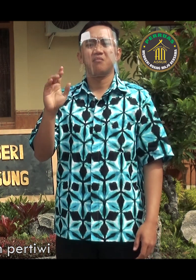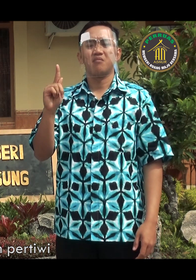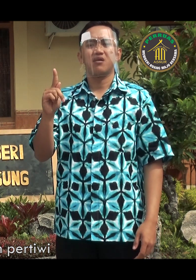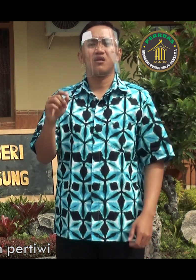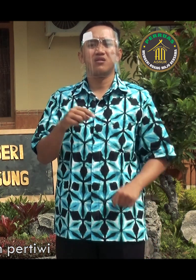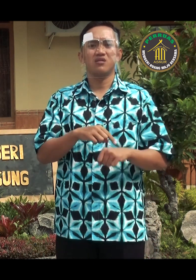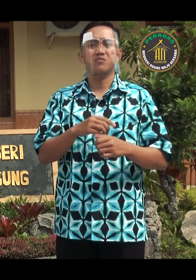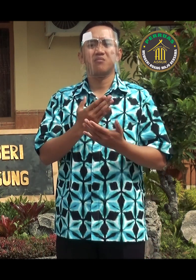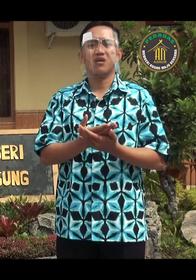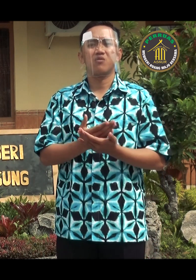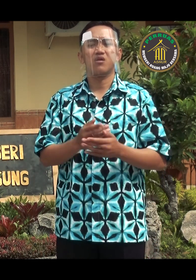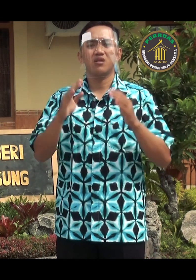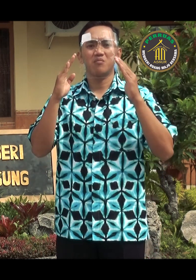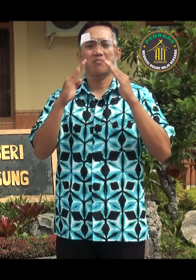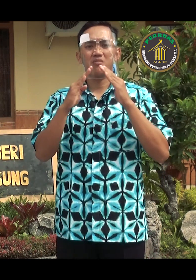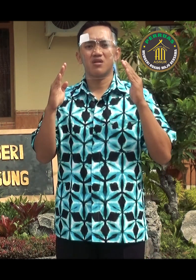Pertiwi.